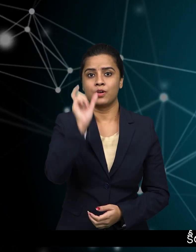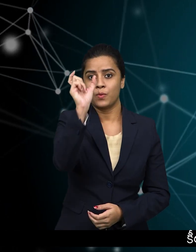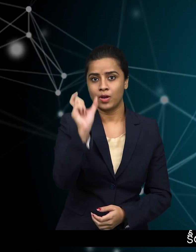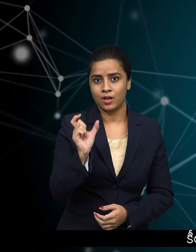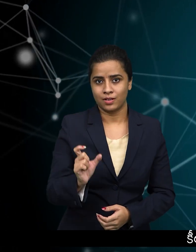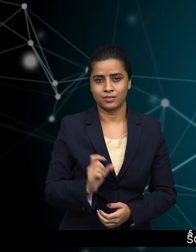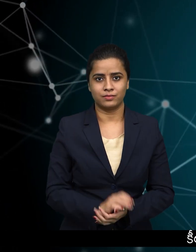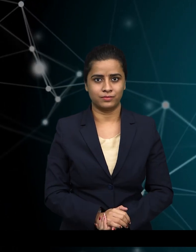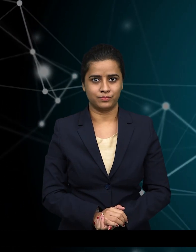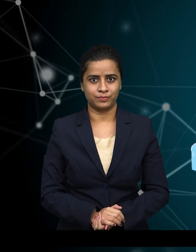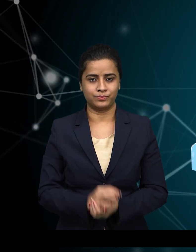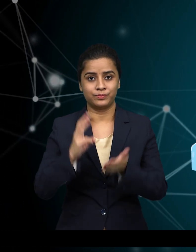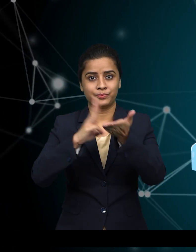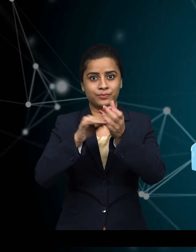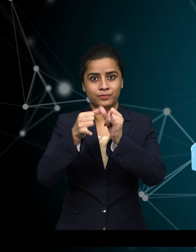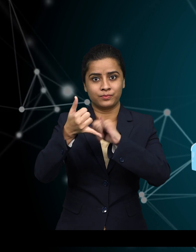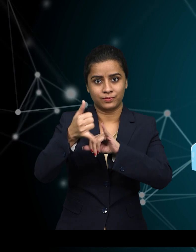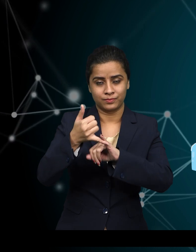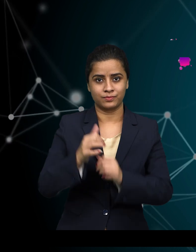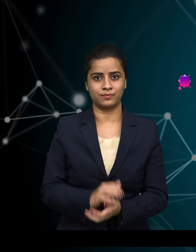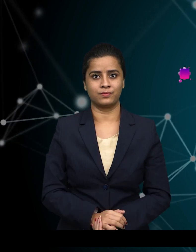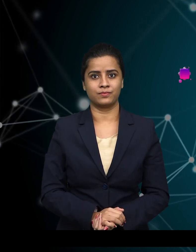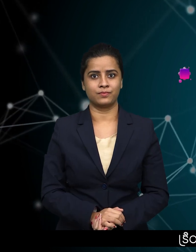కీలక పదాలు: మాస్,